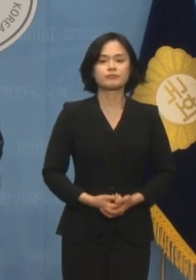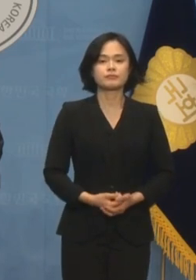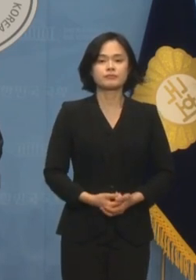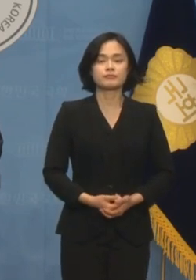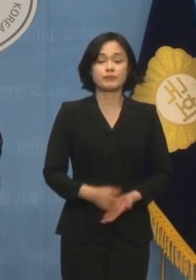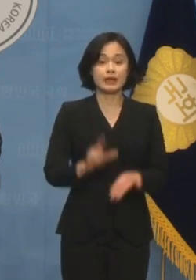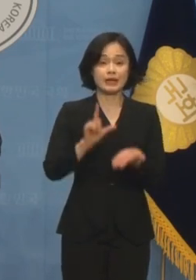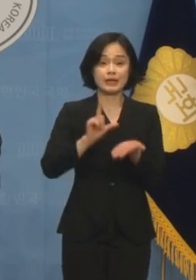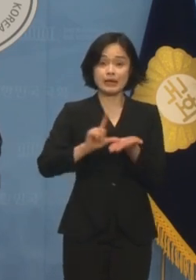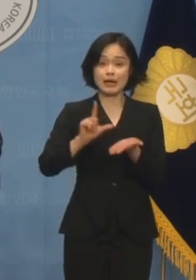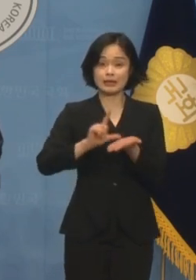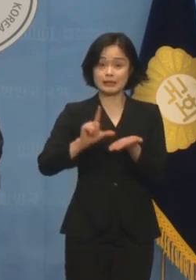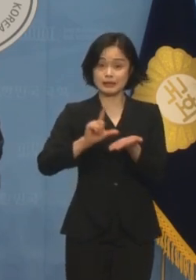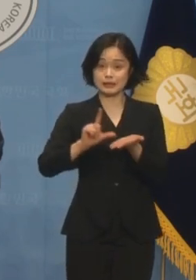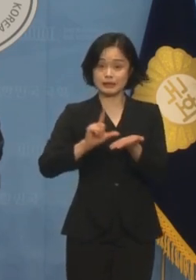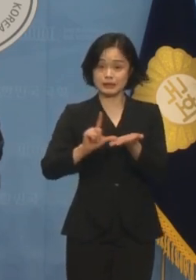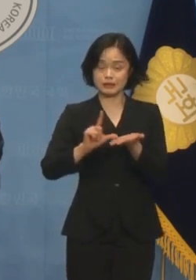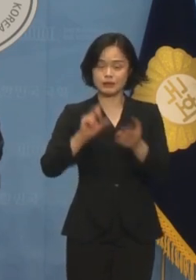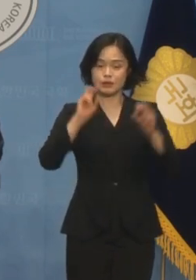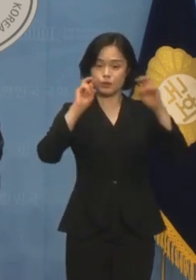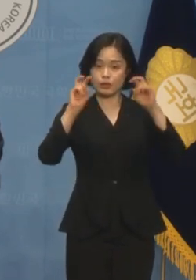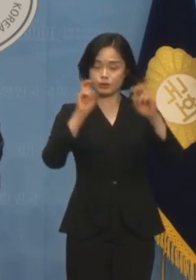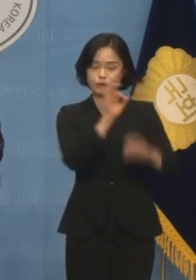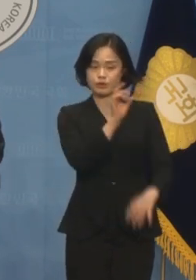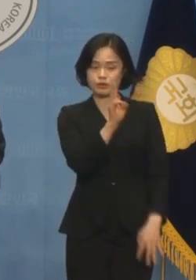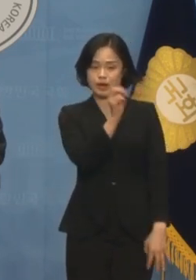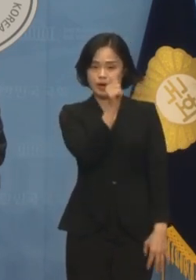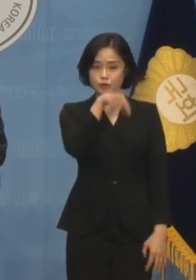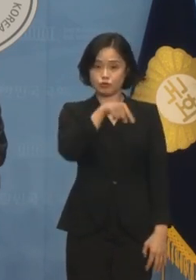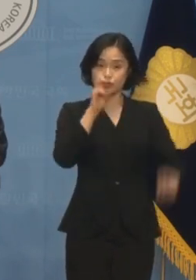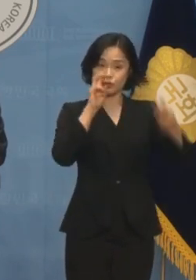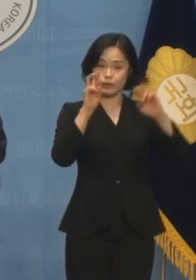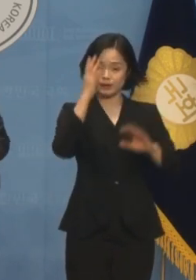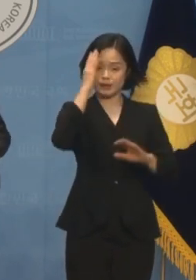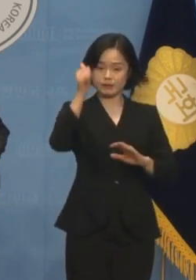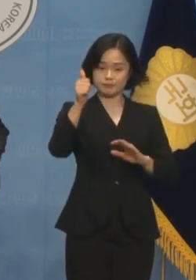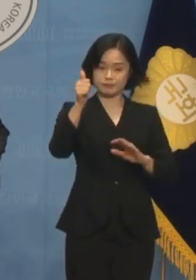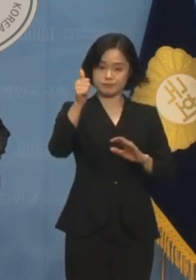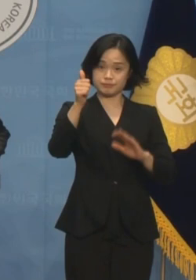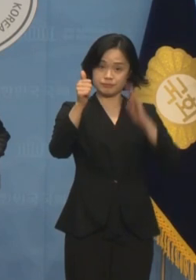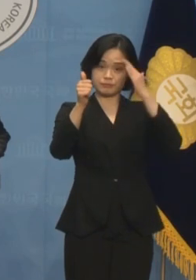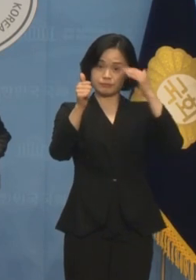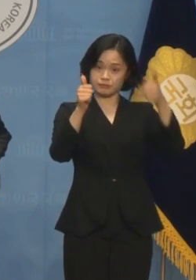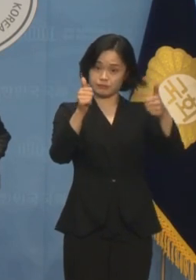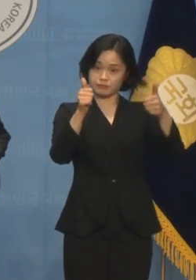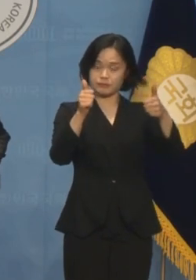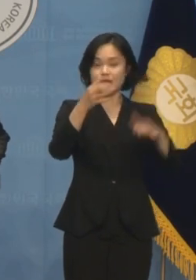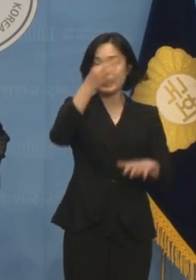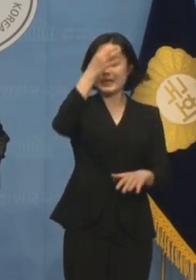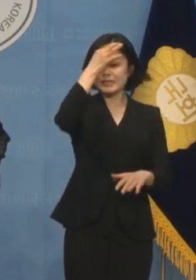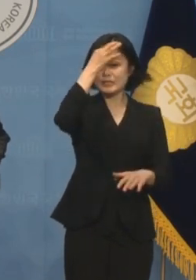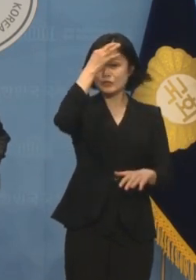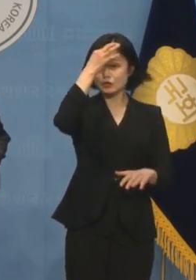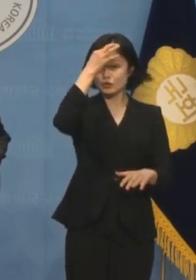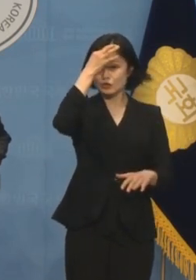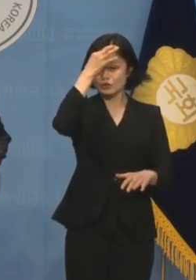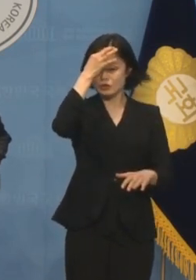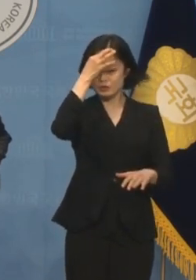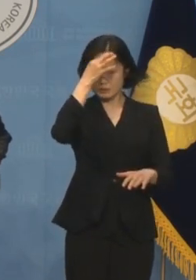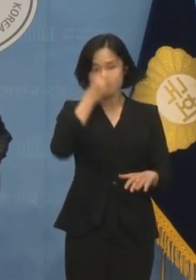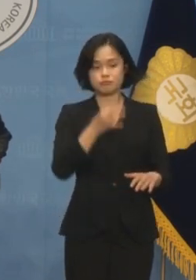최고 경영자가 네이버와 위탁 관계를 순차적으로 종료해서 기술적인 협력 관계에서